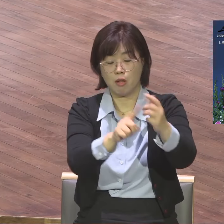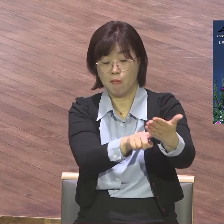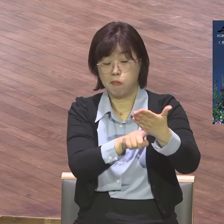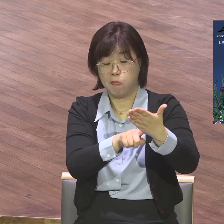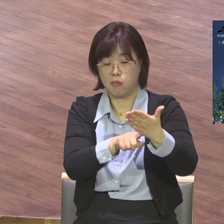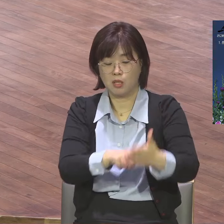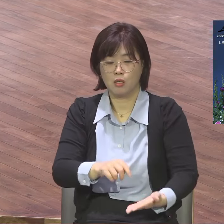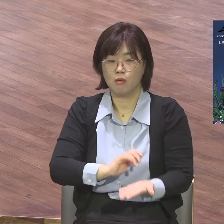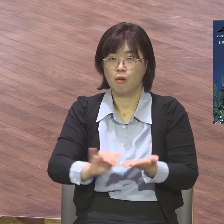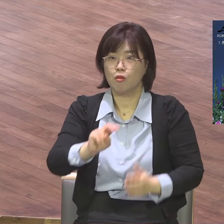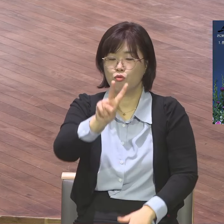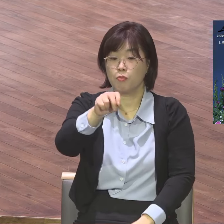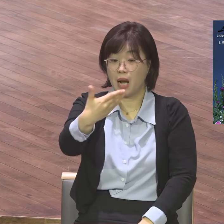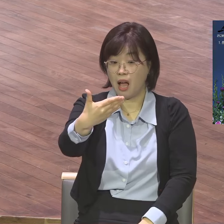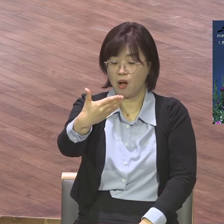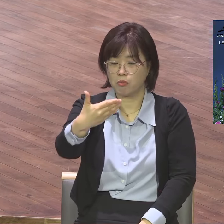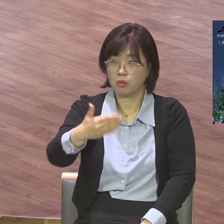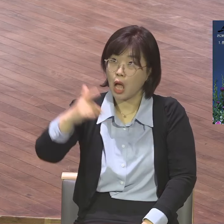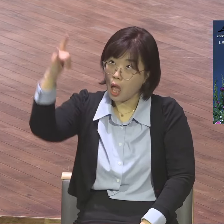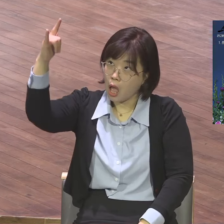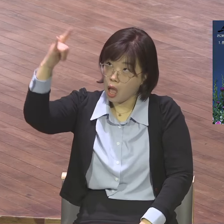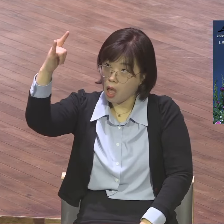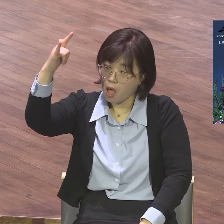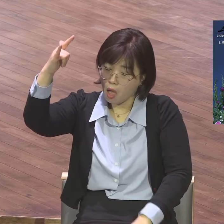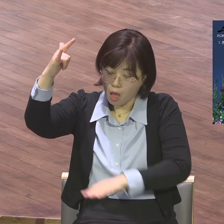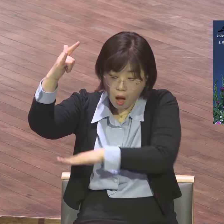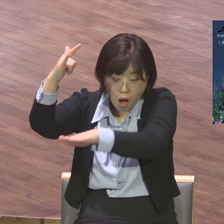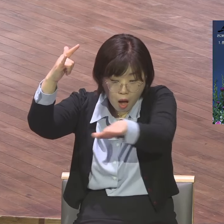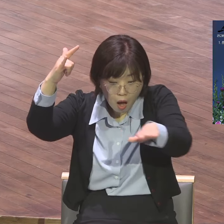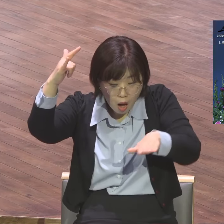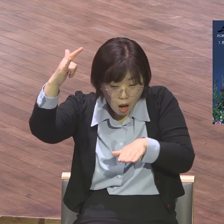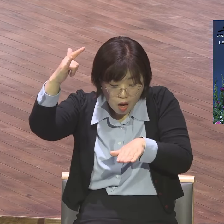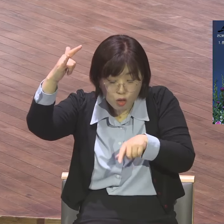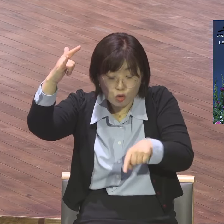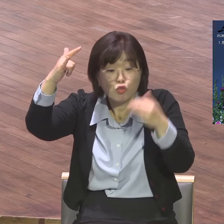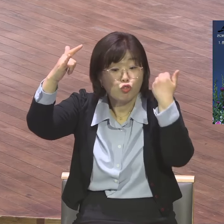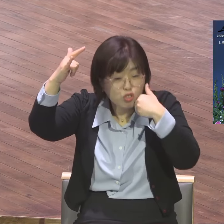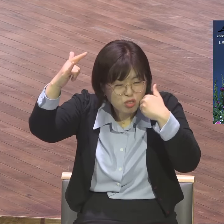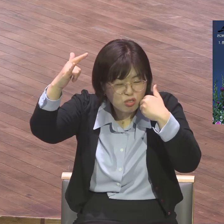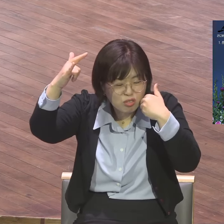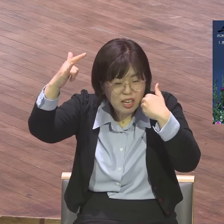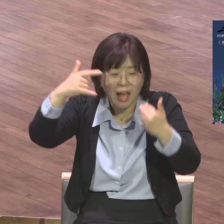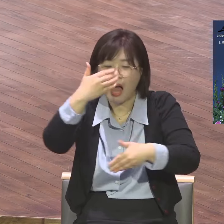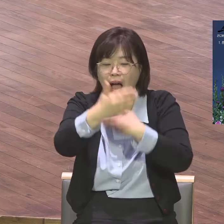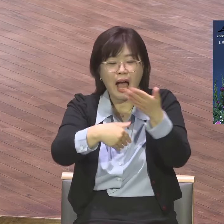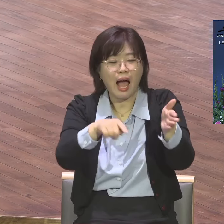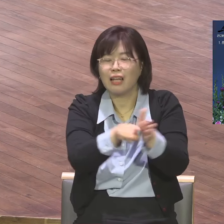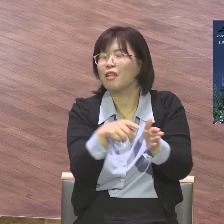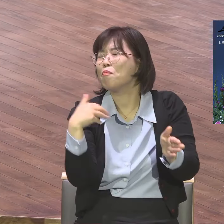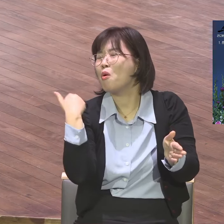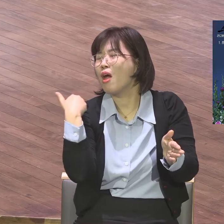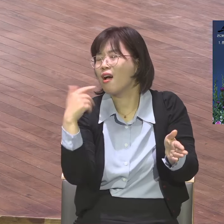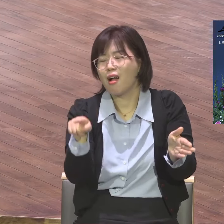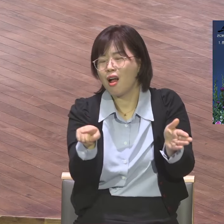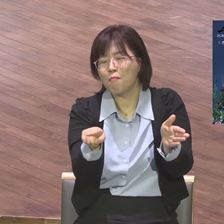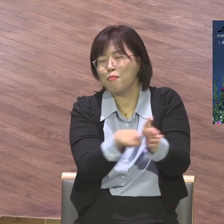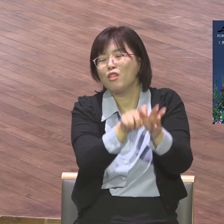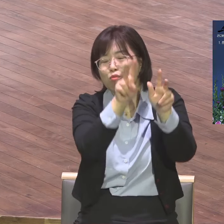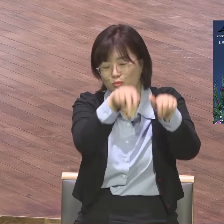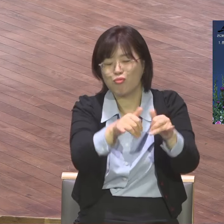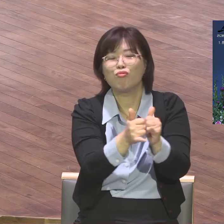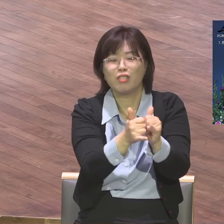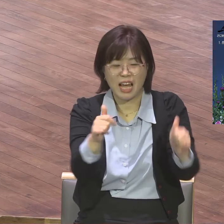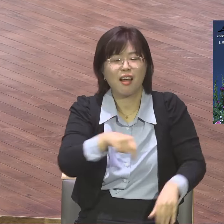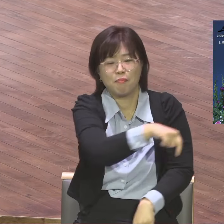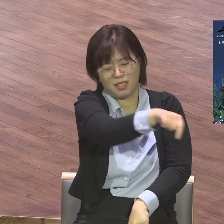인생입니다. 하나님 없이 사는 인생입니다. 말씀 따라가지 않는 인생입니다. 하나님 없는 인생은요 허무할 뿐이에요.